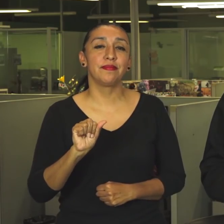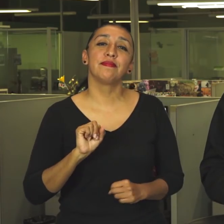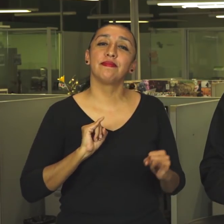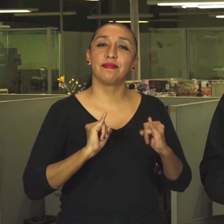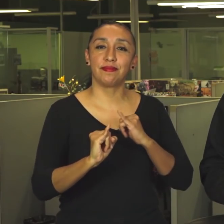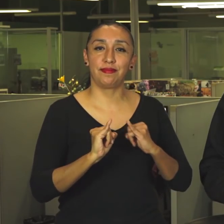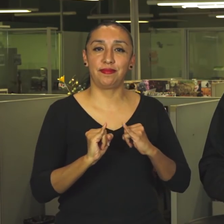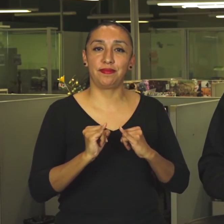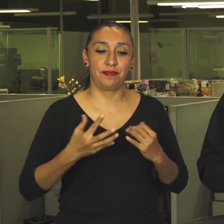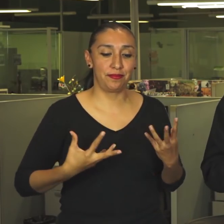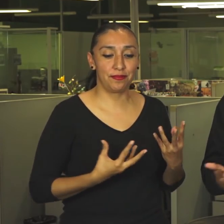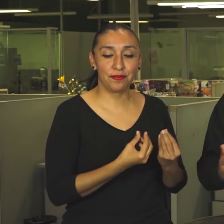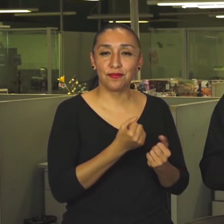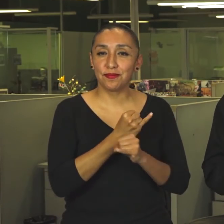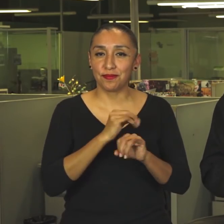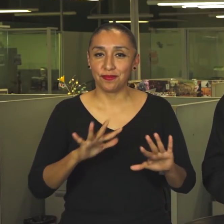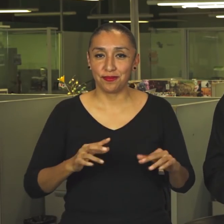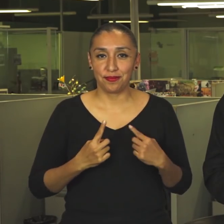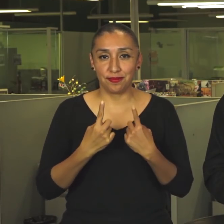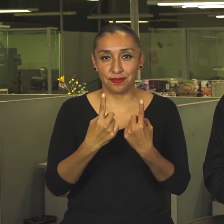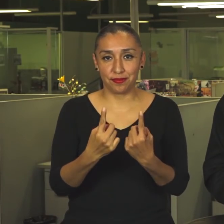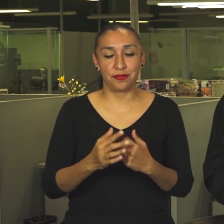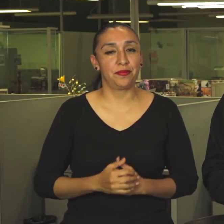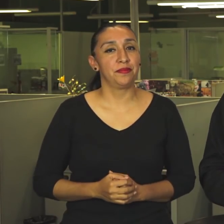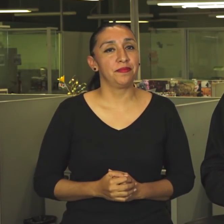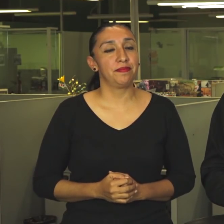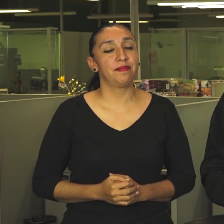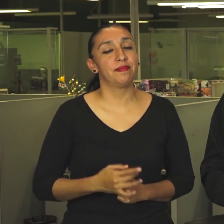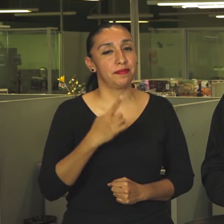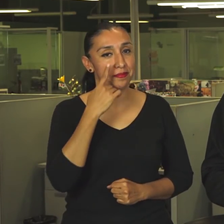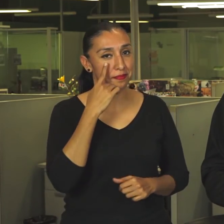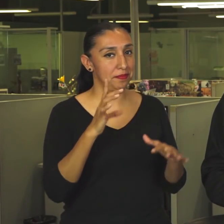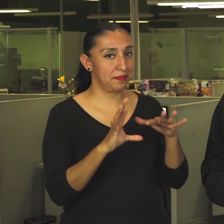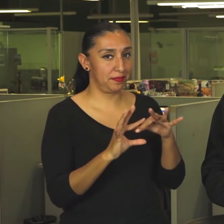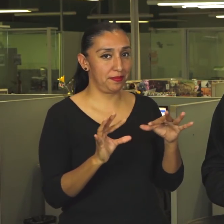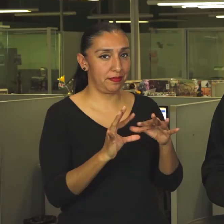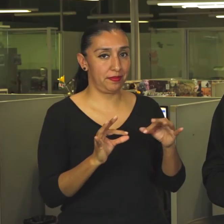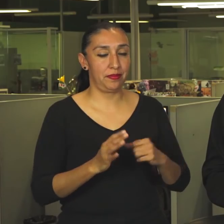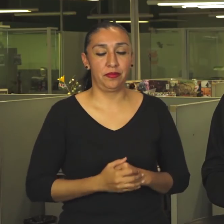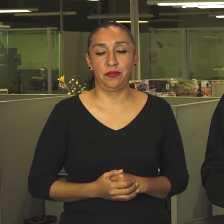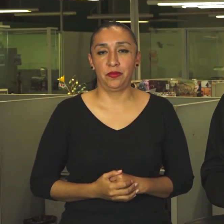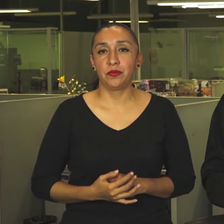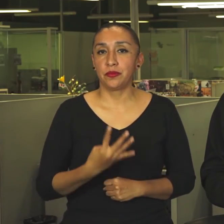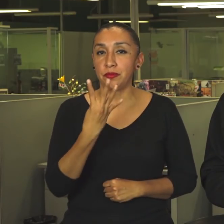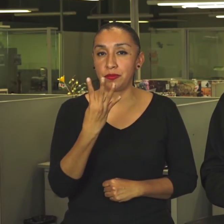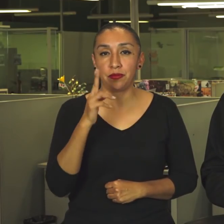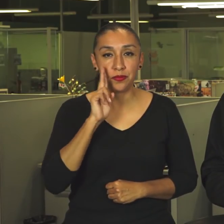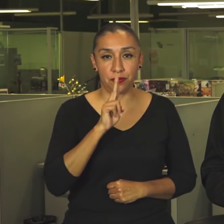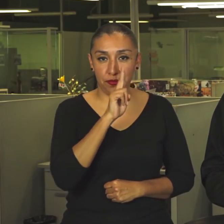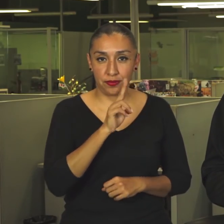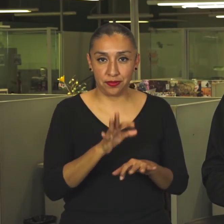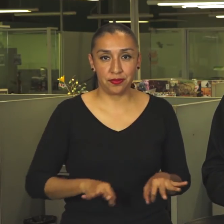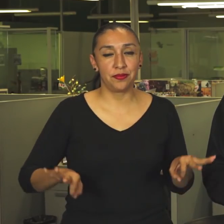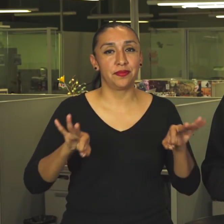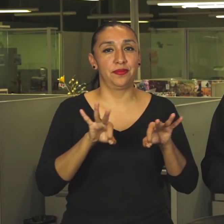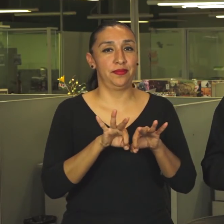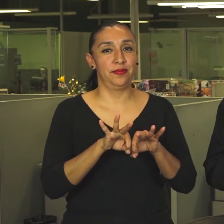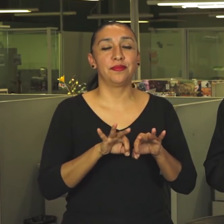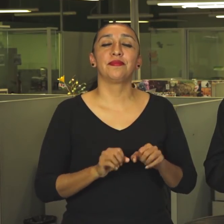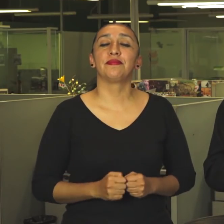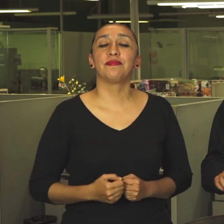casa editorial les explico brevemente la dinámica es un resumen de las cuatro principales noticias que van a lo largo de esta semana